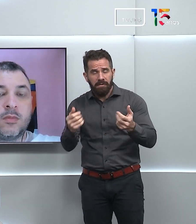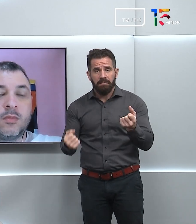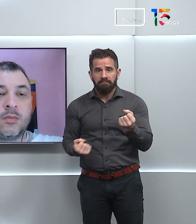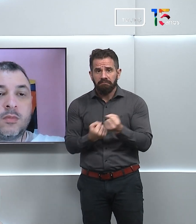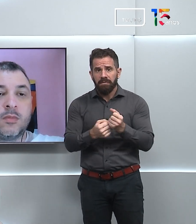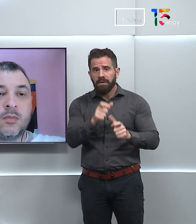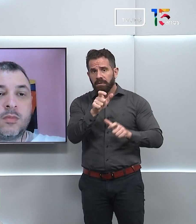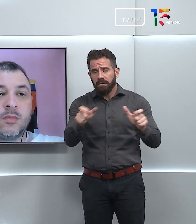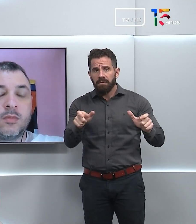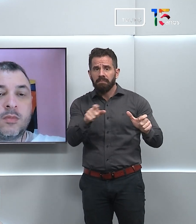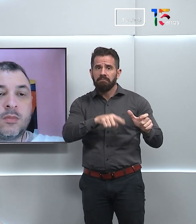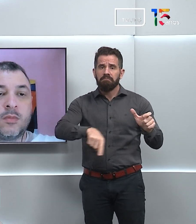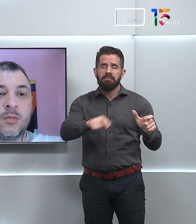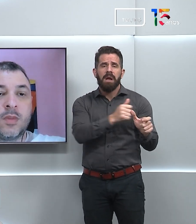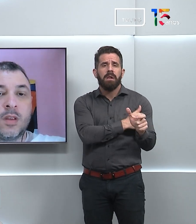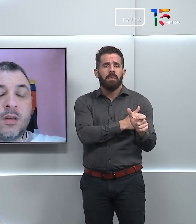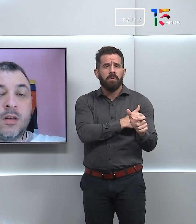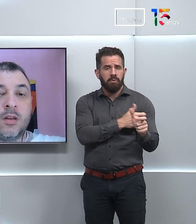de trabalho?